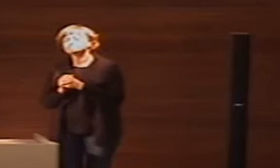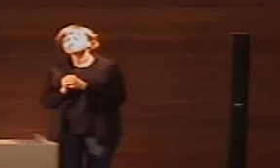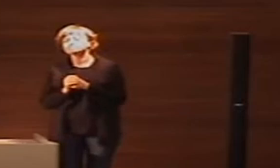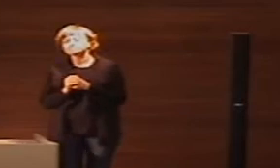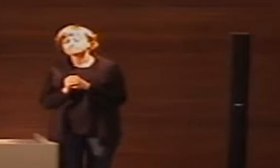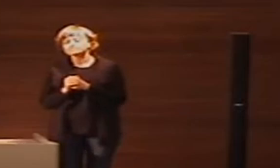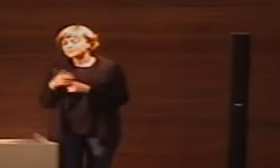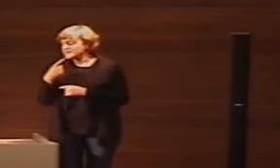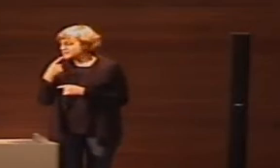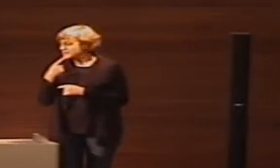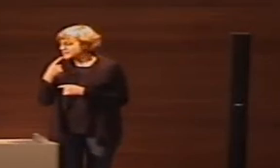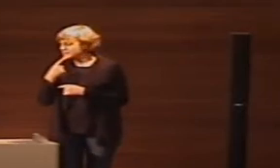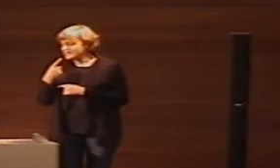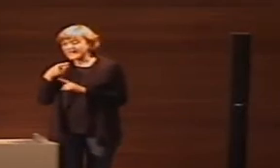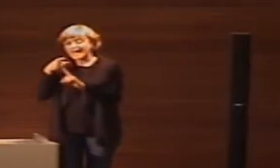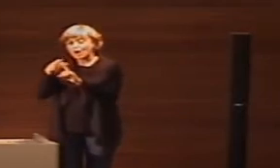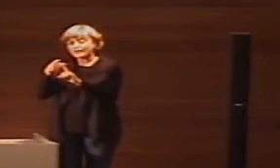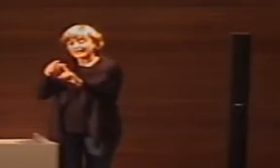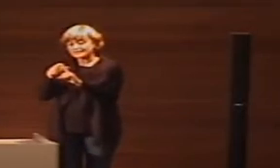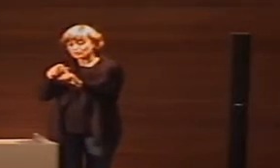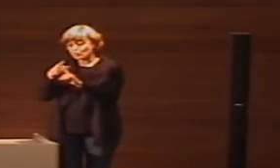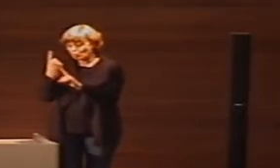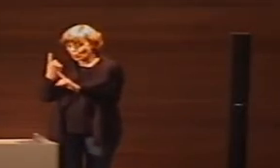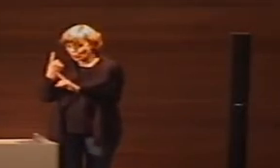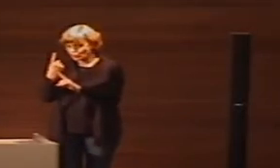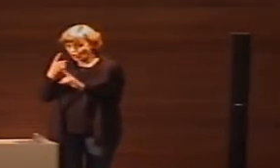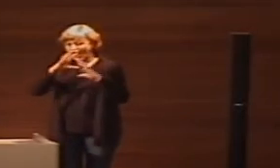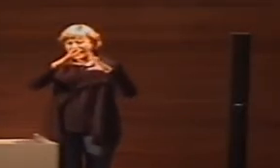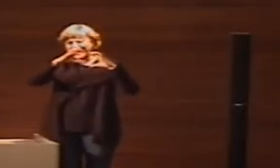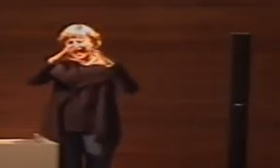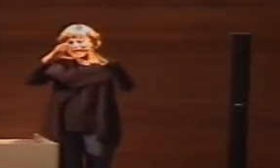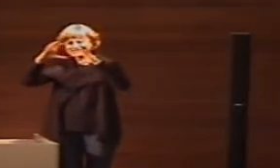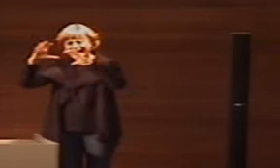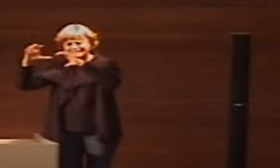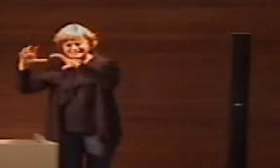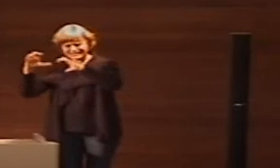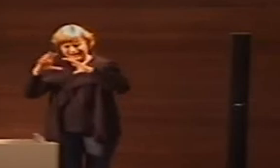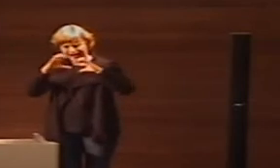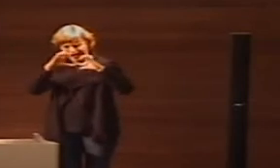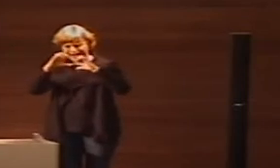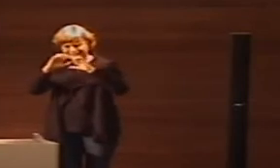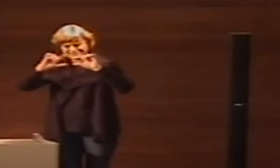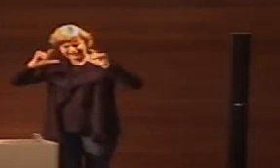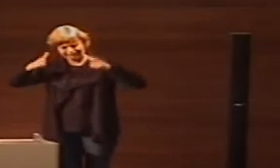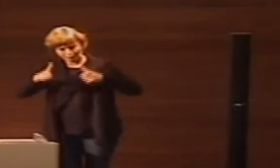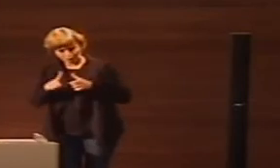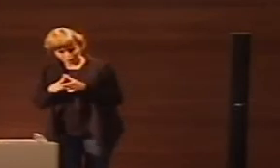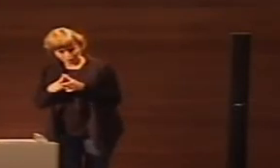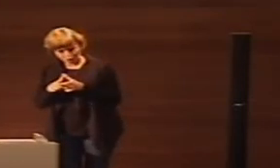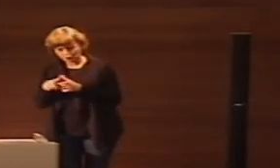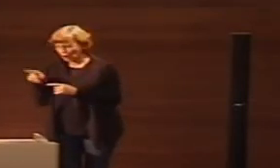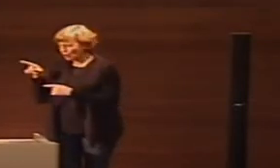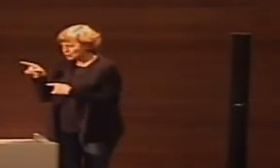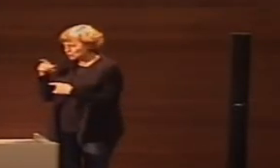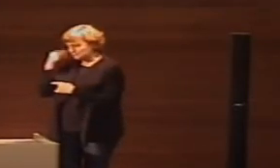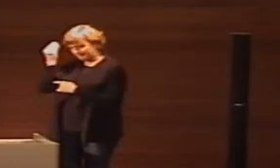de los objetivos es la reducción de gases de efecto invernadero? ¿Tú piensas que el sistema que se va a imponer, que se va a implantar